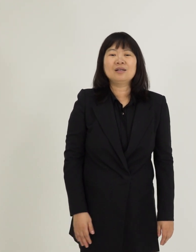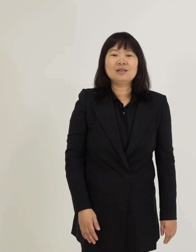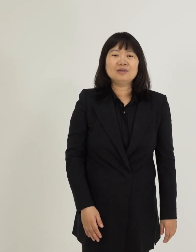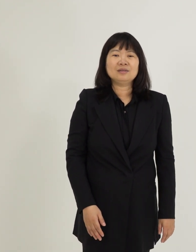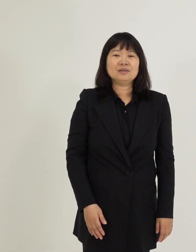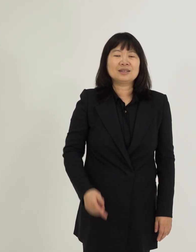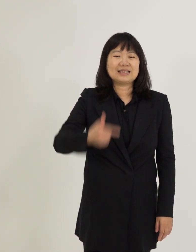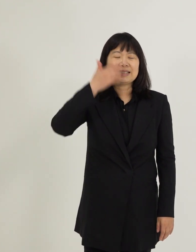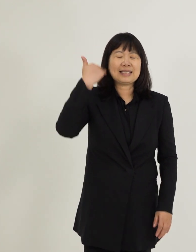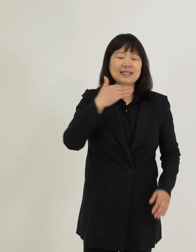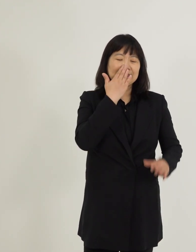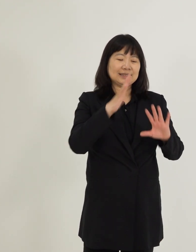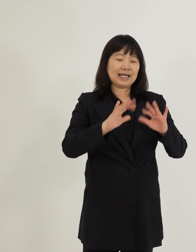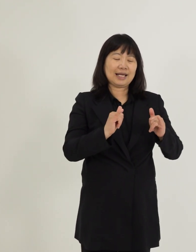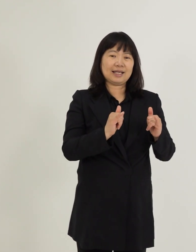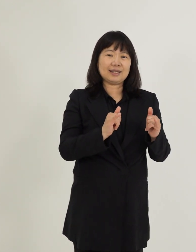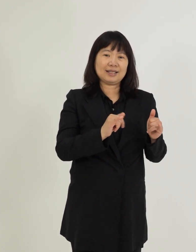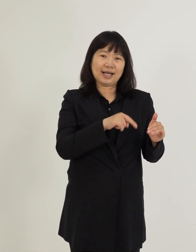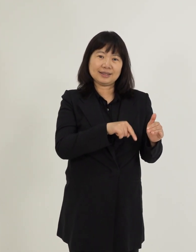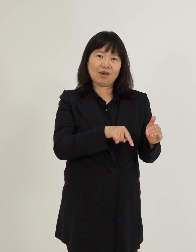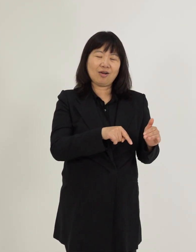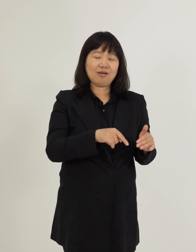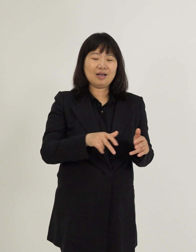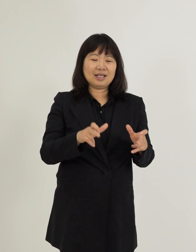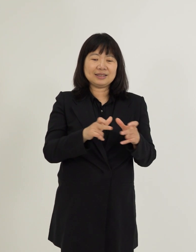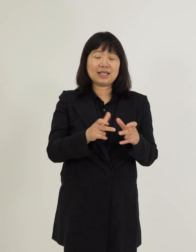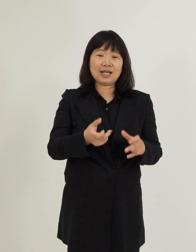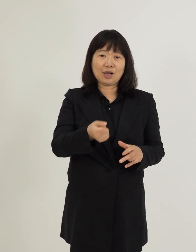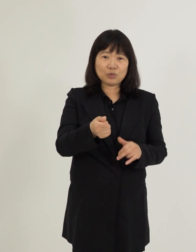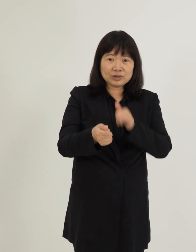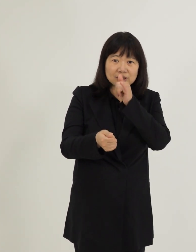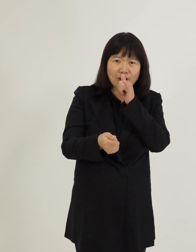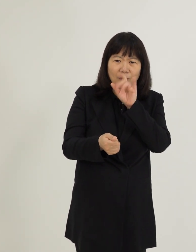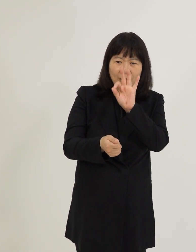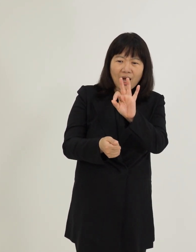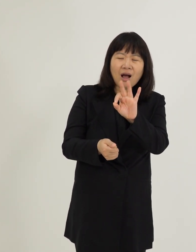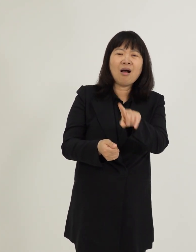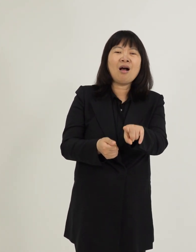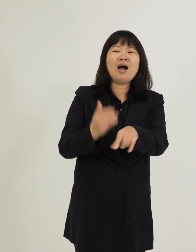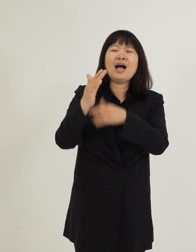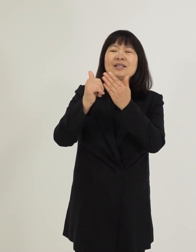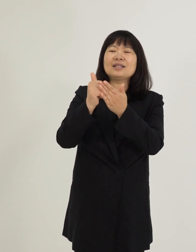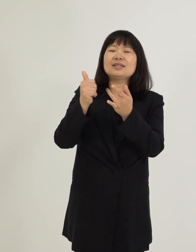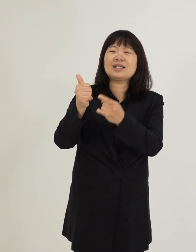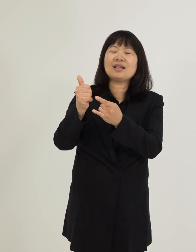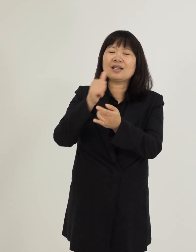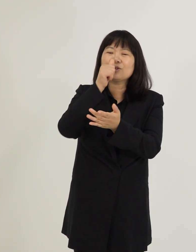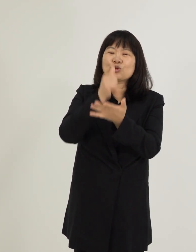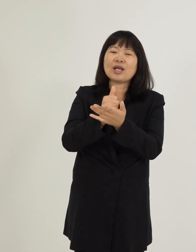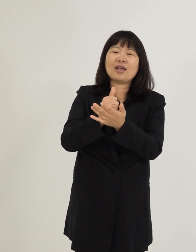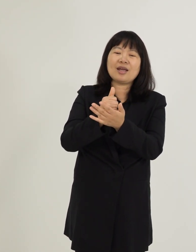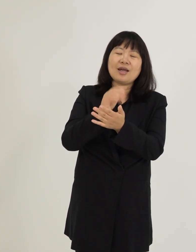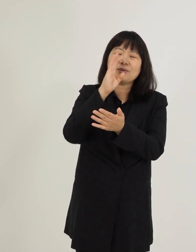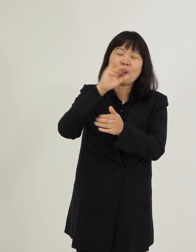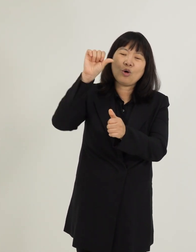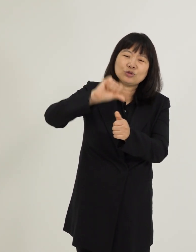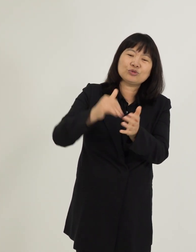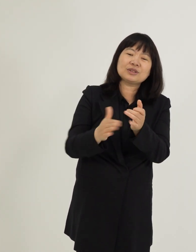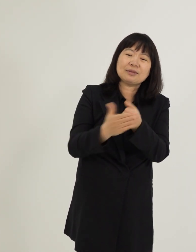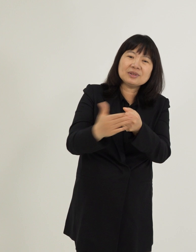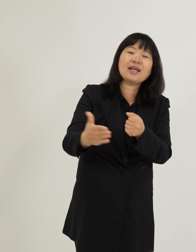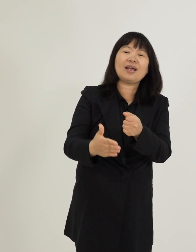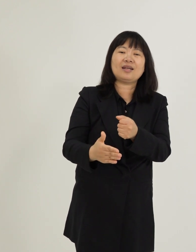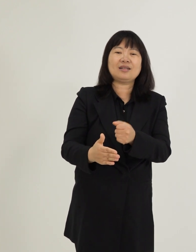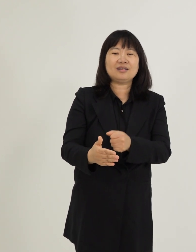것은 하나님께 저주를 받았기 때문에 저래. 죄인들이에요. 이스라엘에 쫓겨난